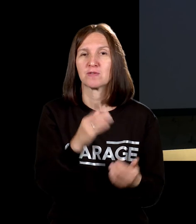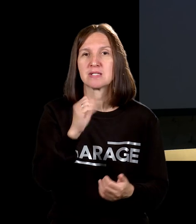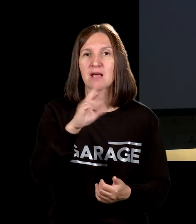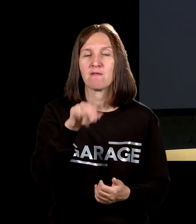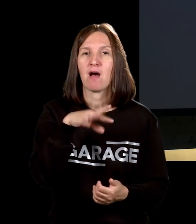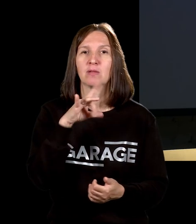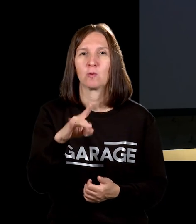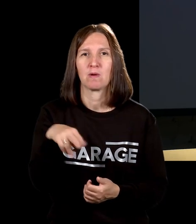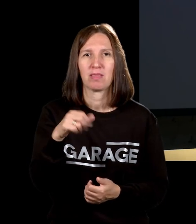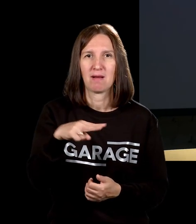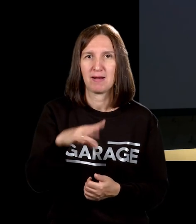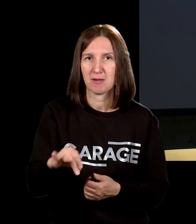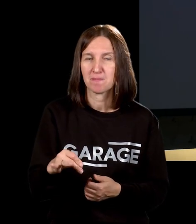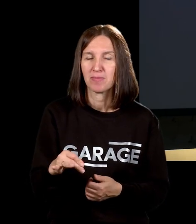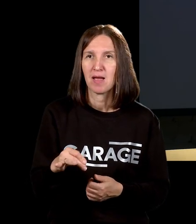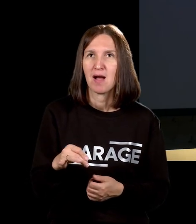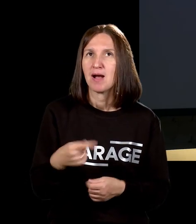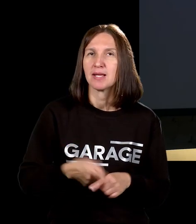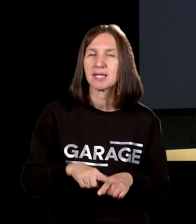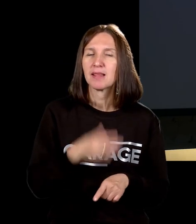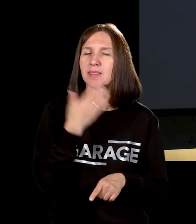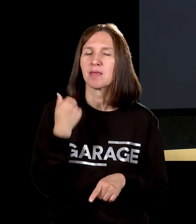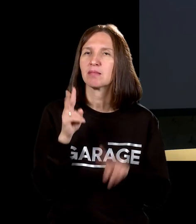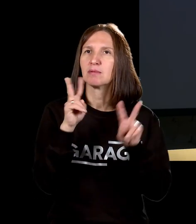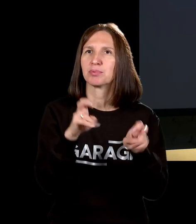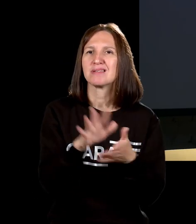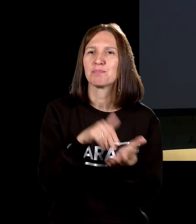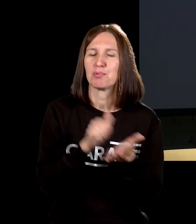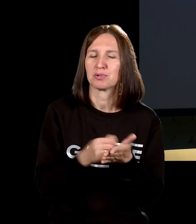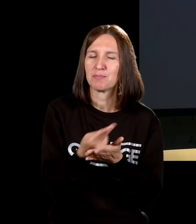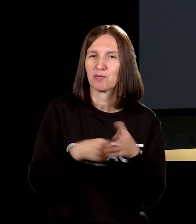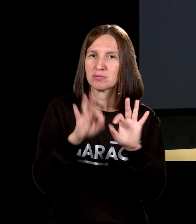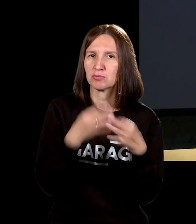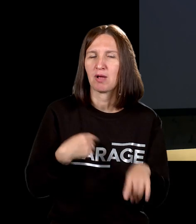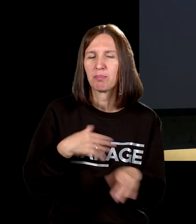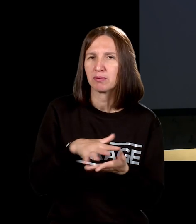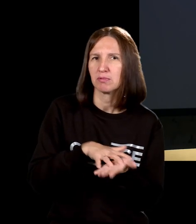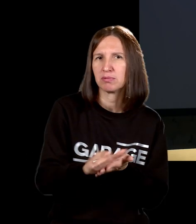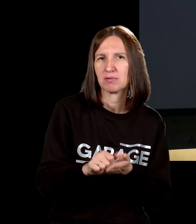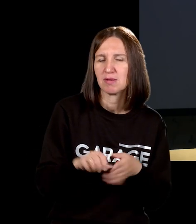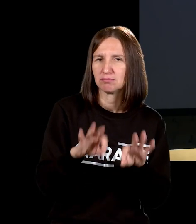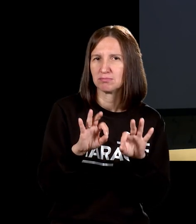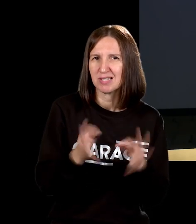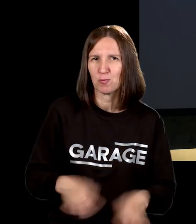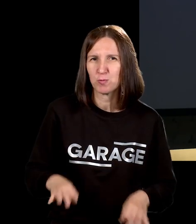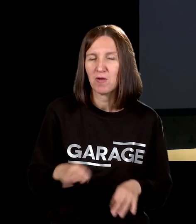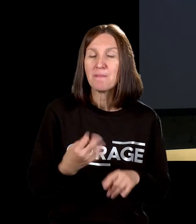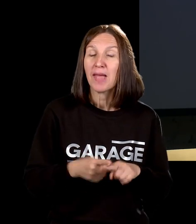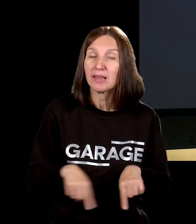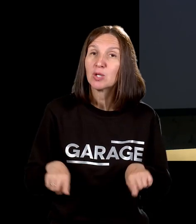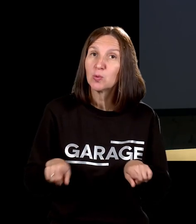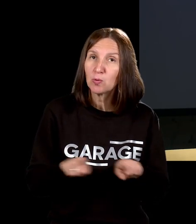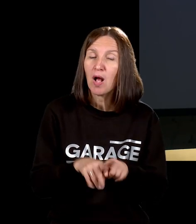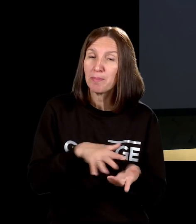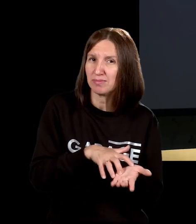момент, что это испортить произведение искусства, совершить акт вандализма. И акт вандализма – это тоже что-то,